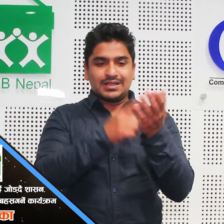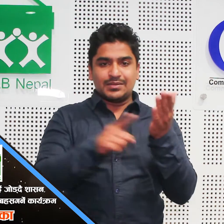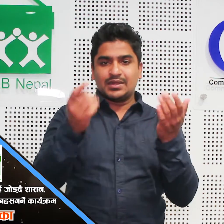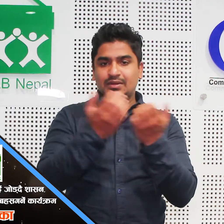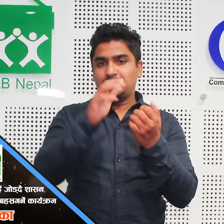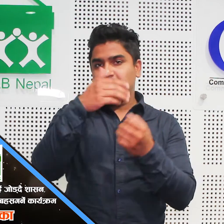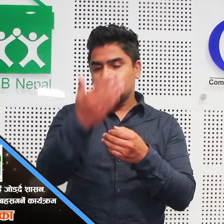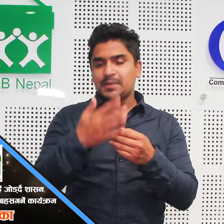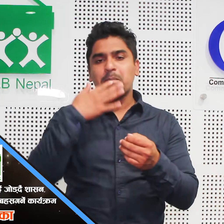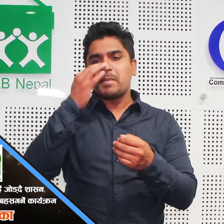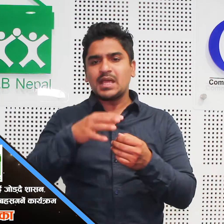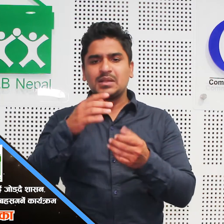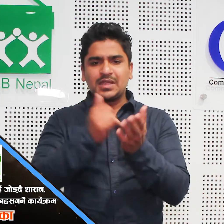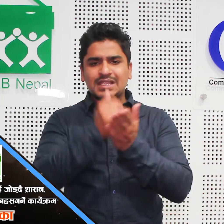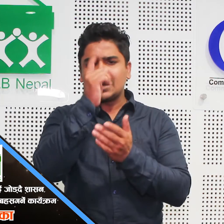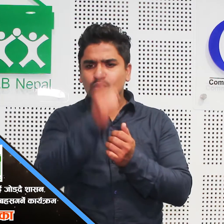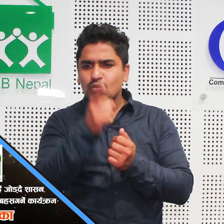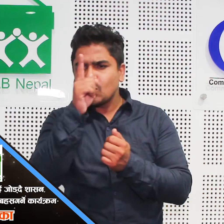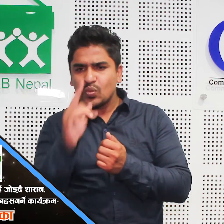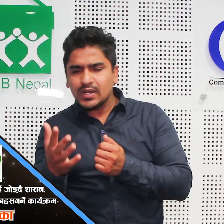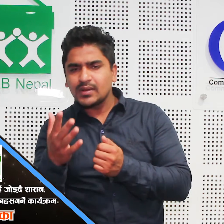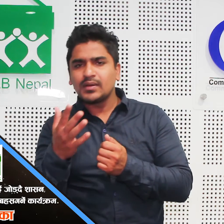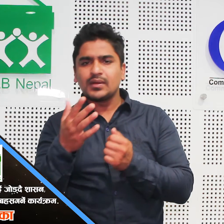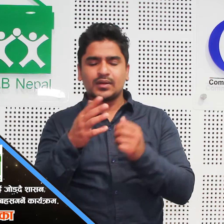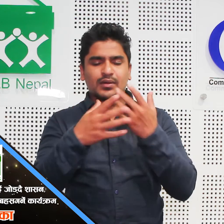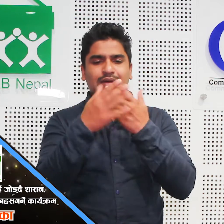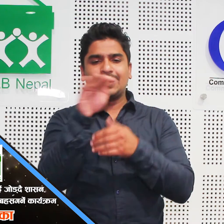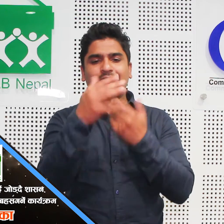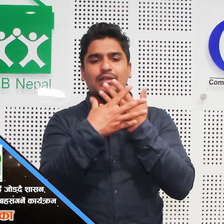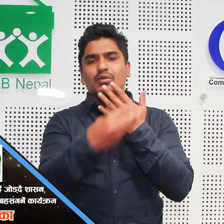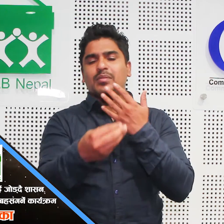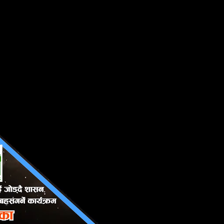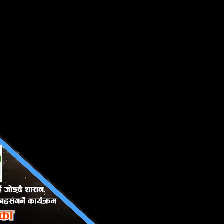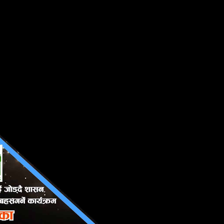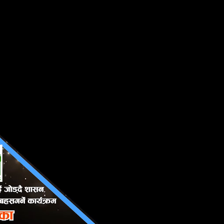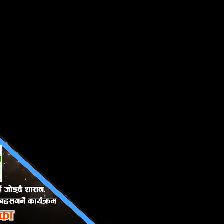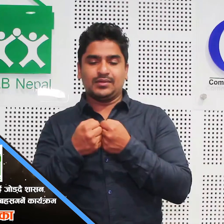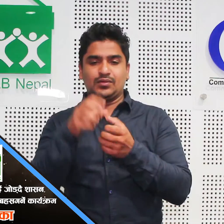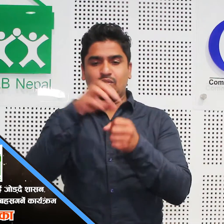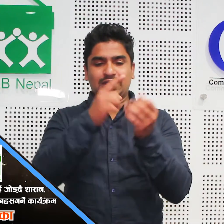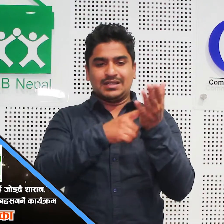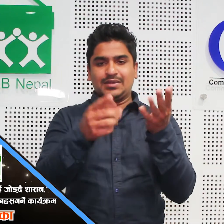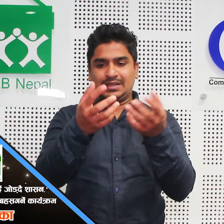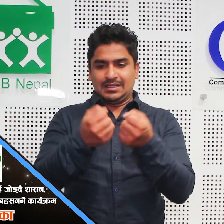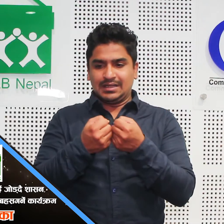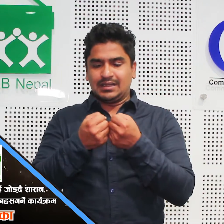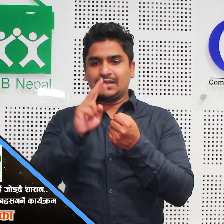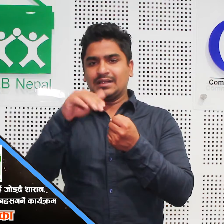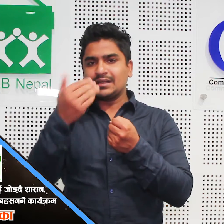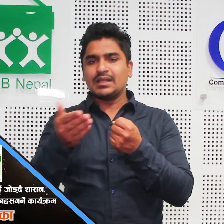त्यो वास्तवमा किसान हो होइन, ऊ चाहिँ एउटा फोटोकपी नागरिकताको फोटोकपी लिएर आएर वाडाबाट सिफारिस लिएर आएर अनि त्यसलाई चाहिँ